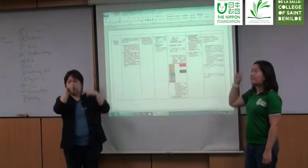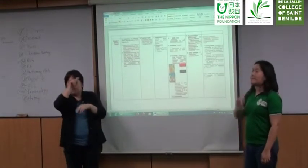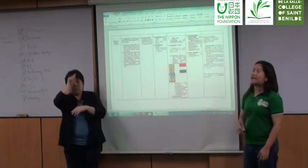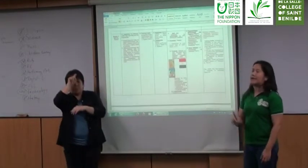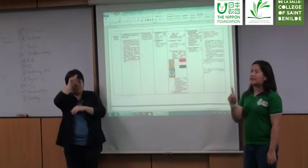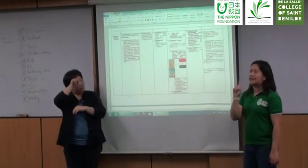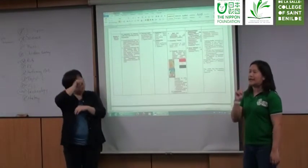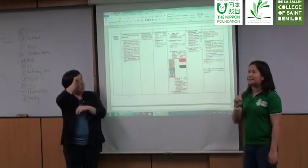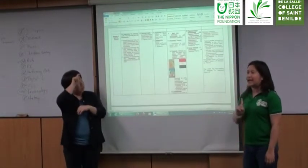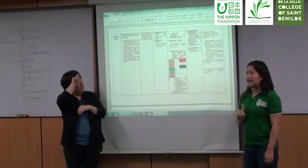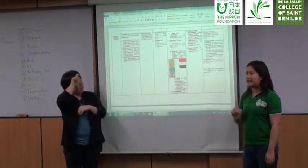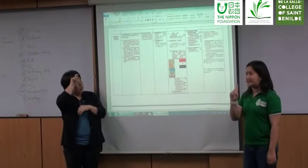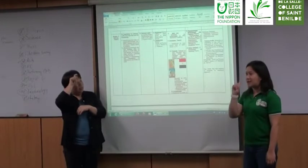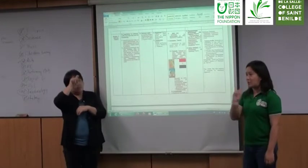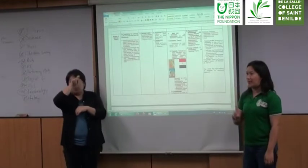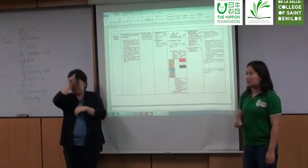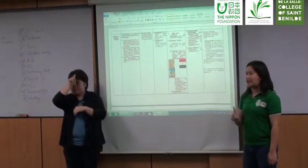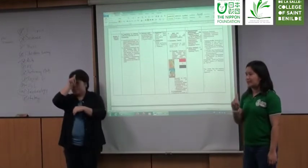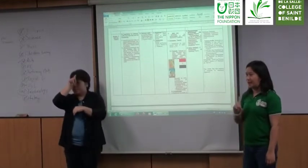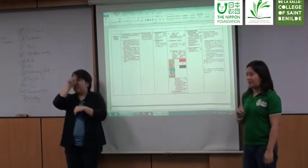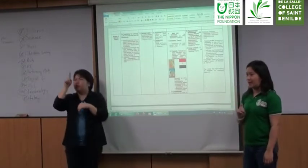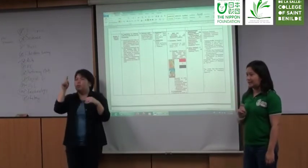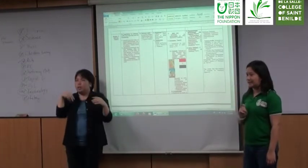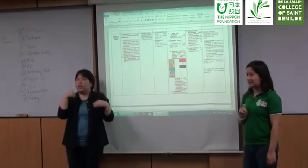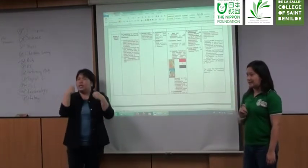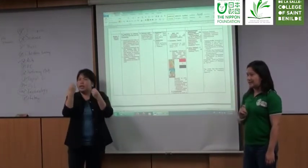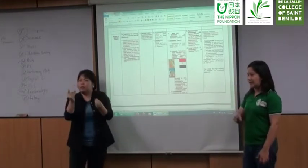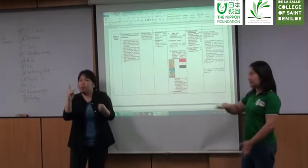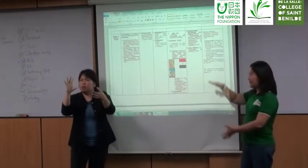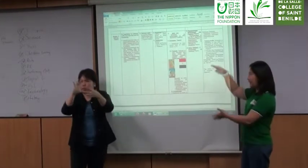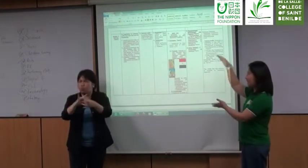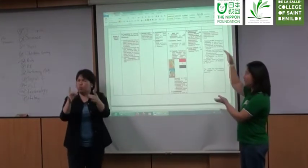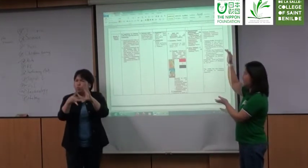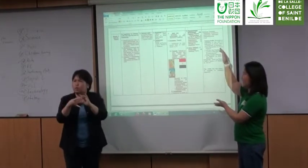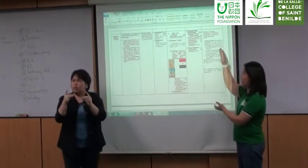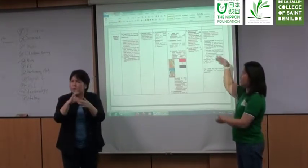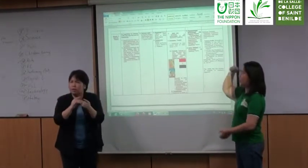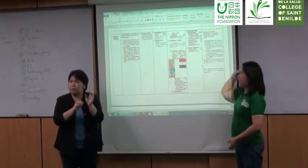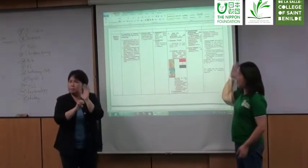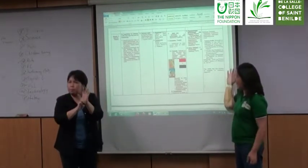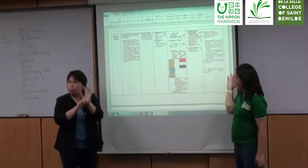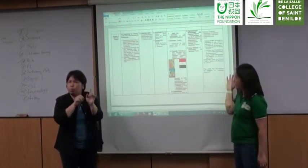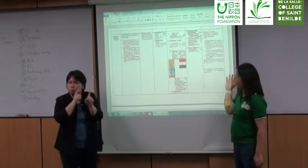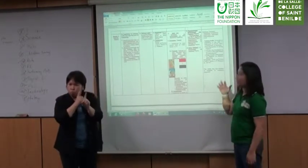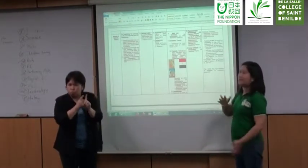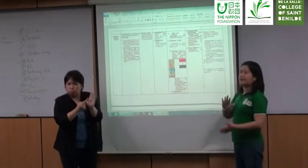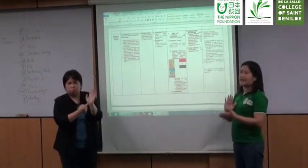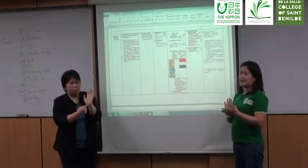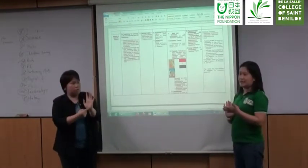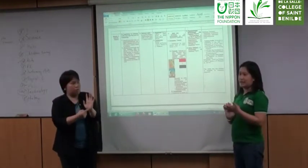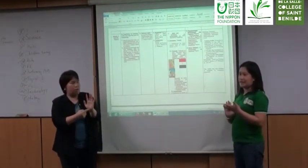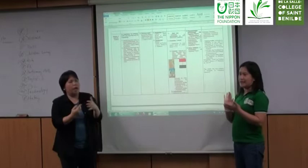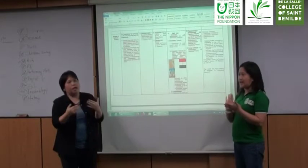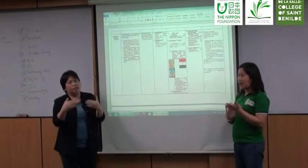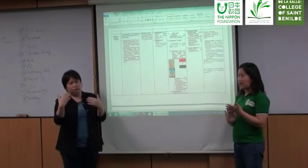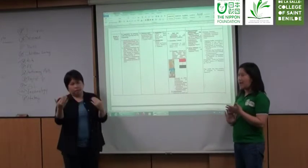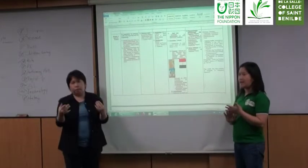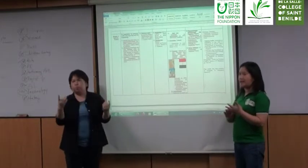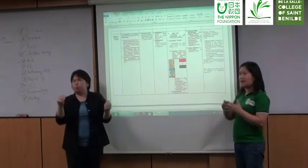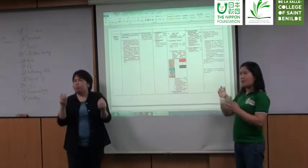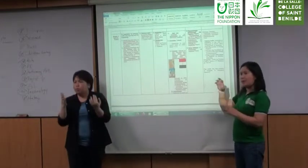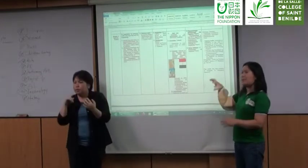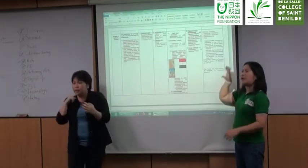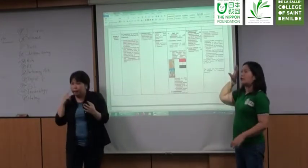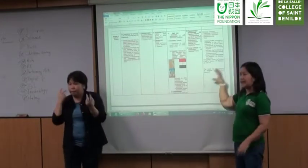Ehipto, magbibigay ka ngayon ng isang kwento na halimbawa. Okay? Para alam na nila. Okay? Again, pwede ka maglagay ng